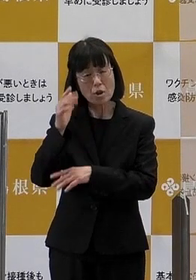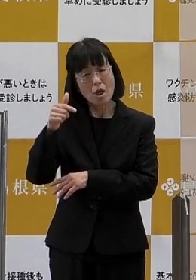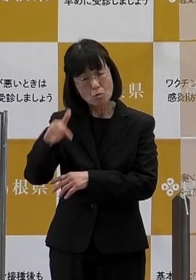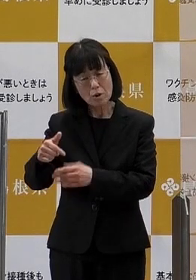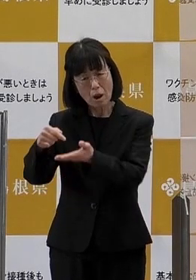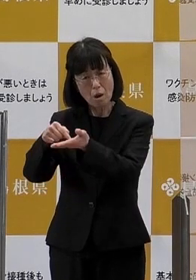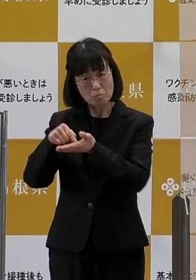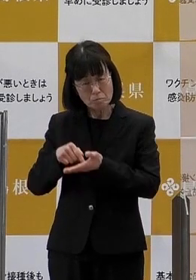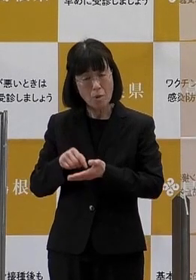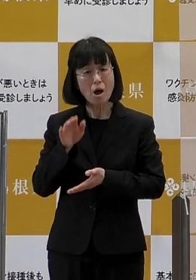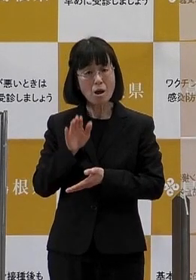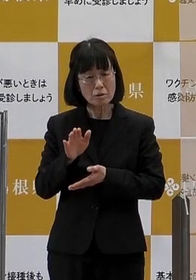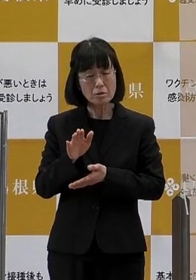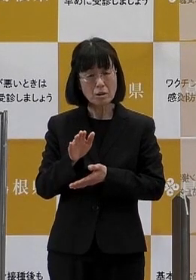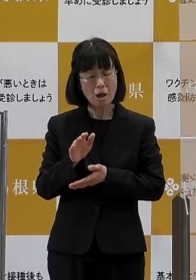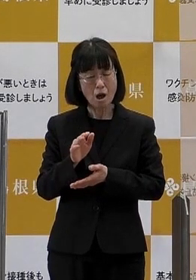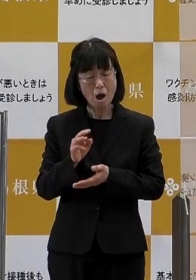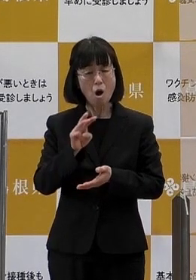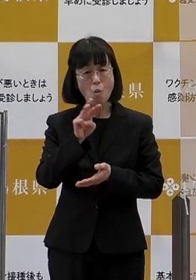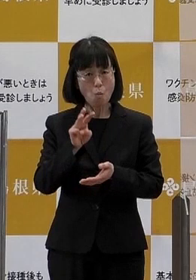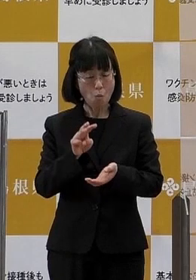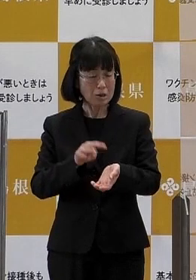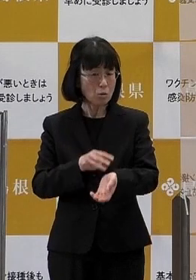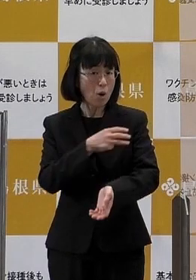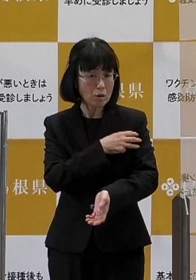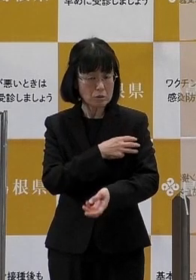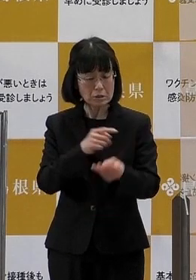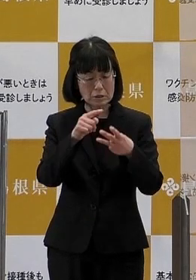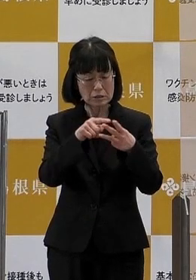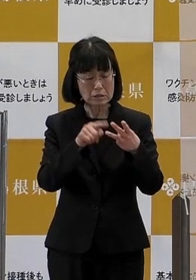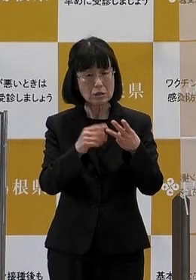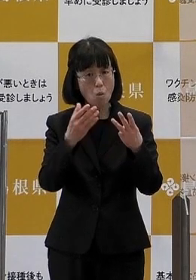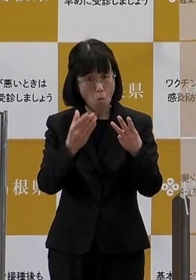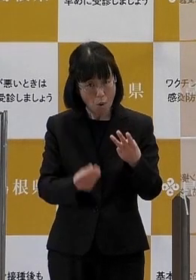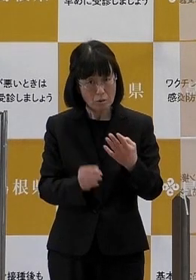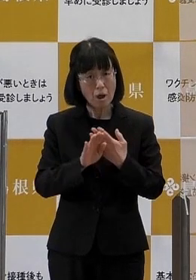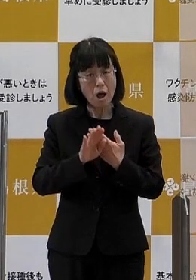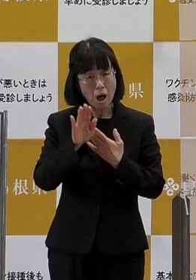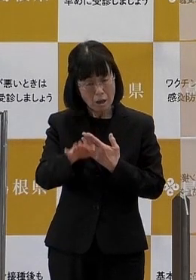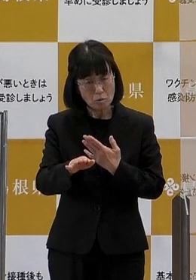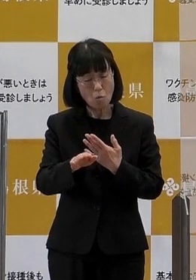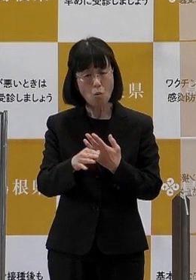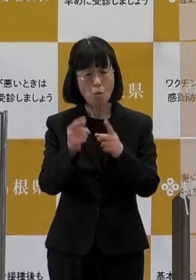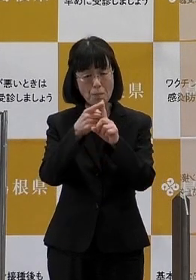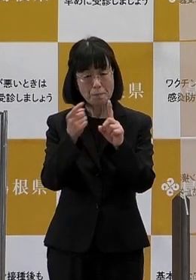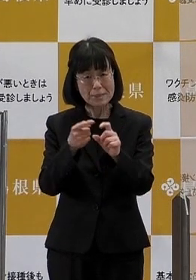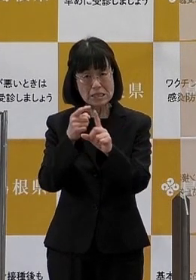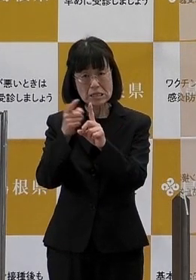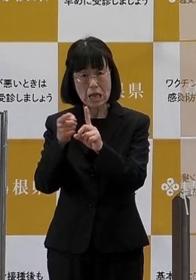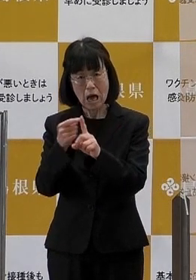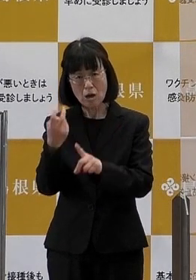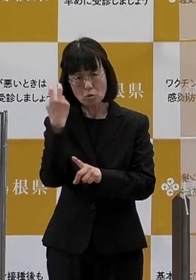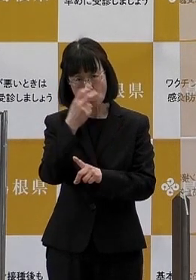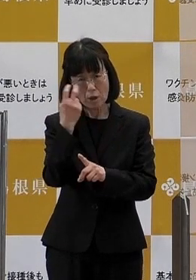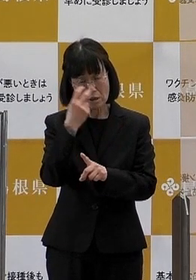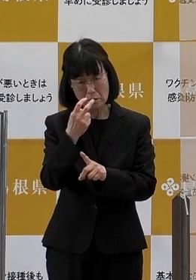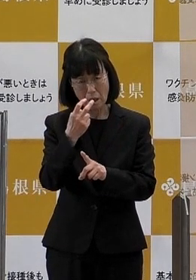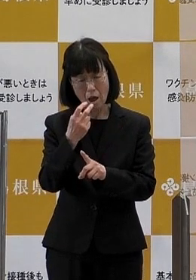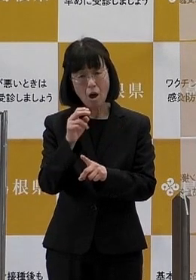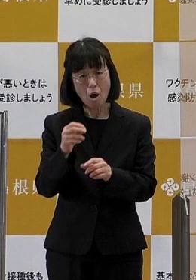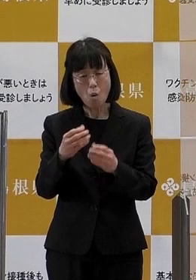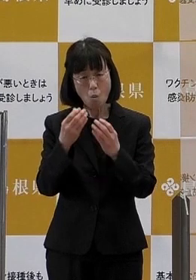ワクチン3回接種を完了するかまたは検査を受検し陰性であることを確認していただくようにお願いいたします